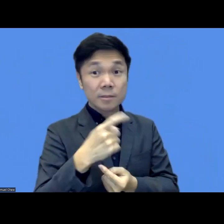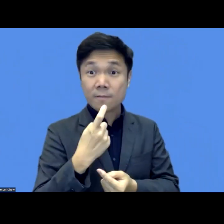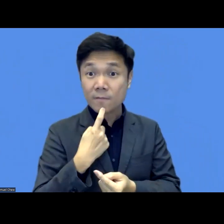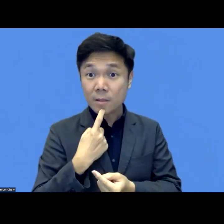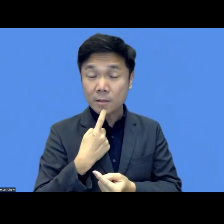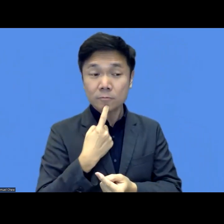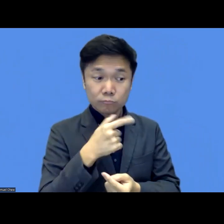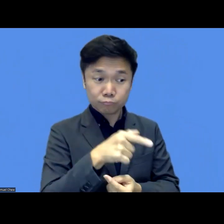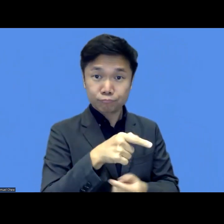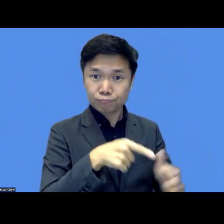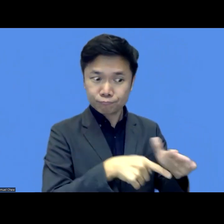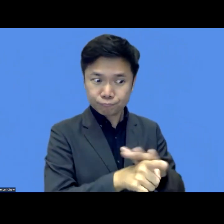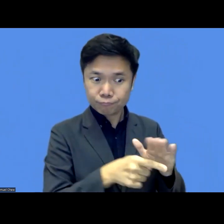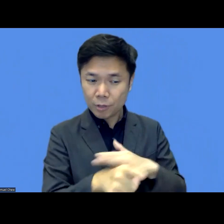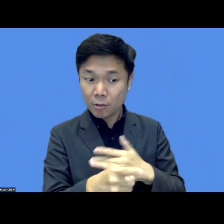mercados de